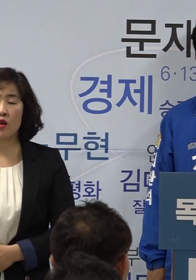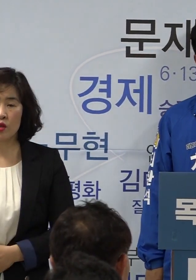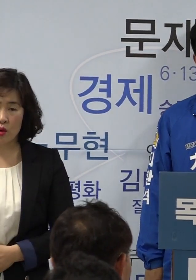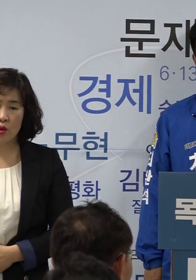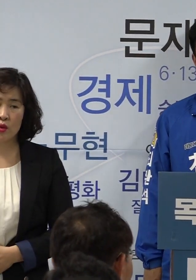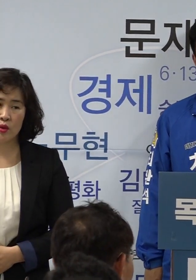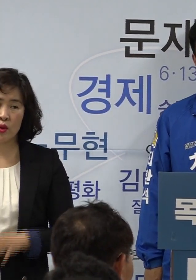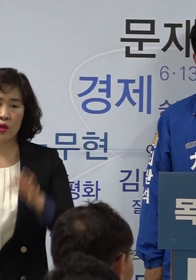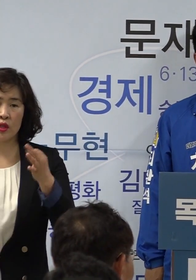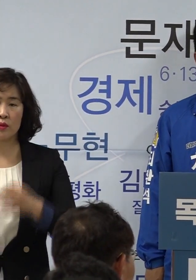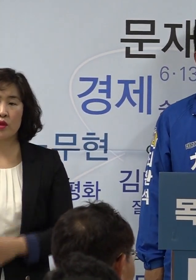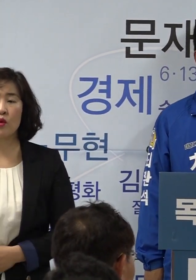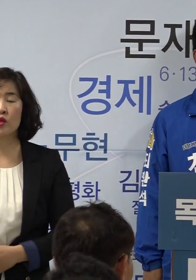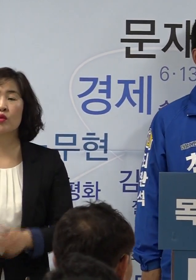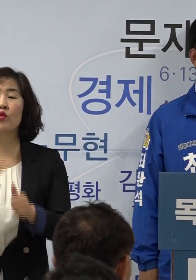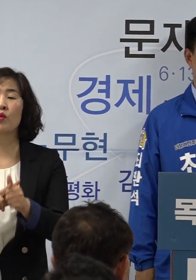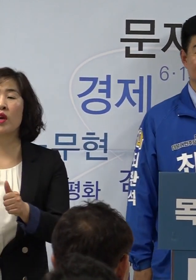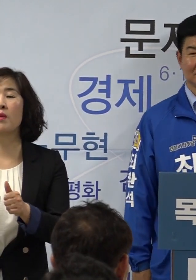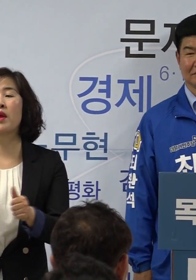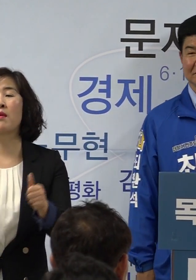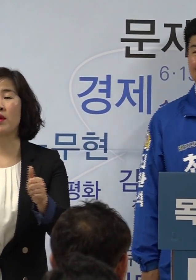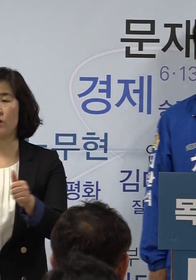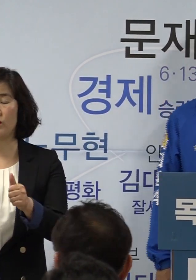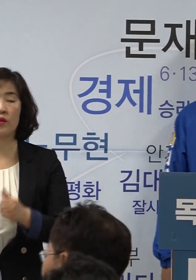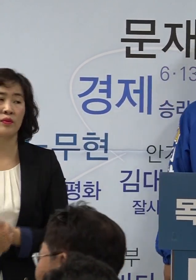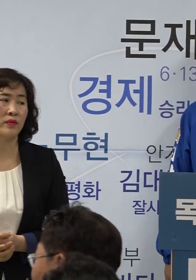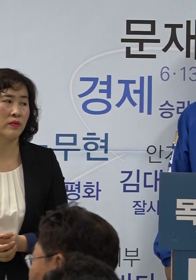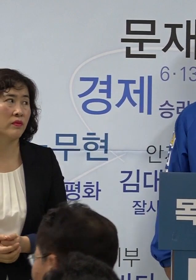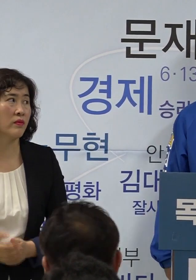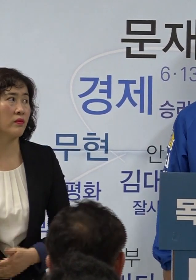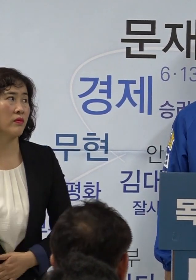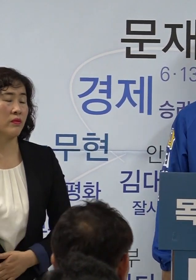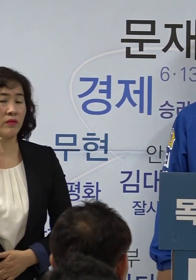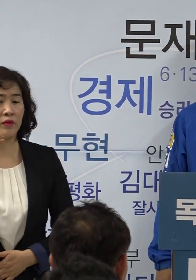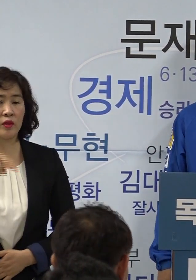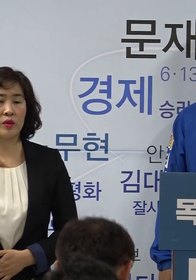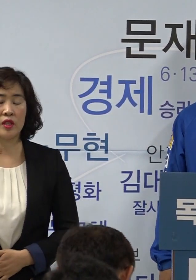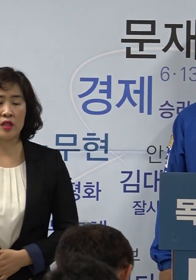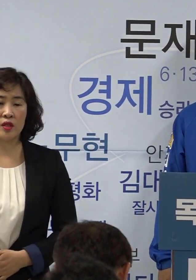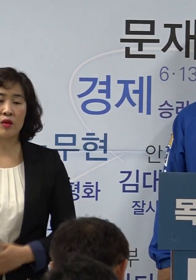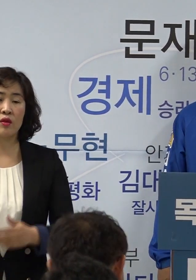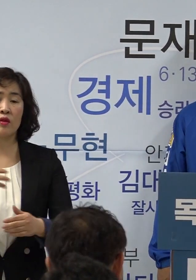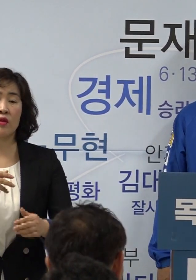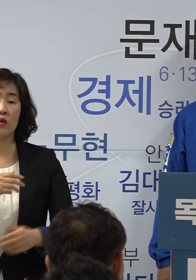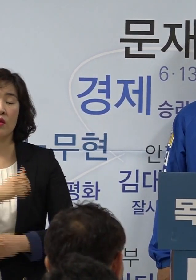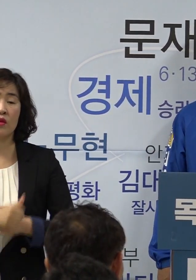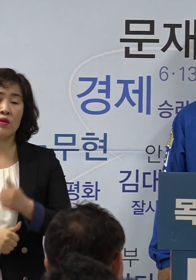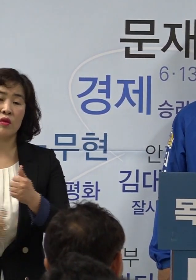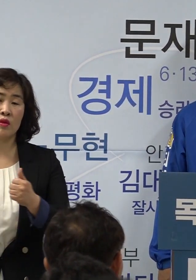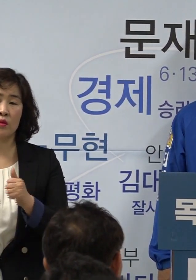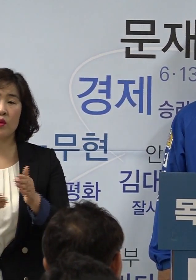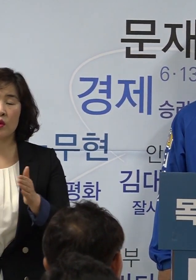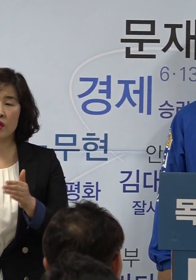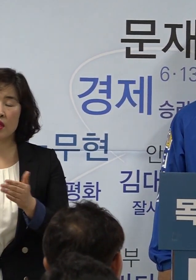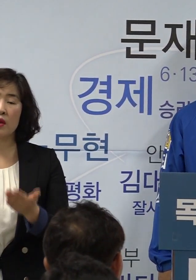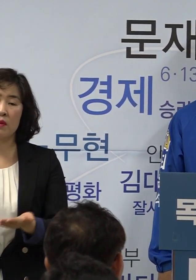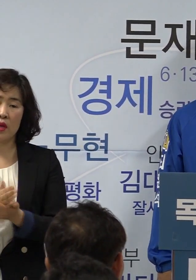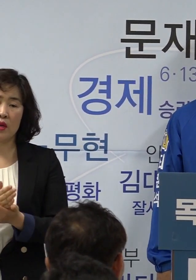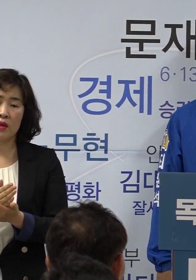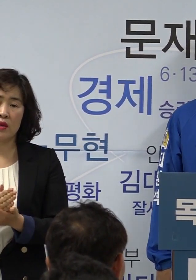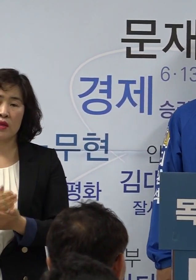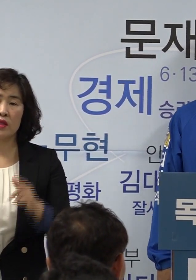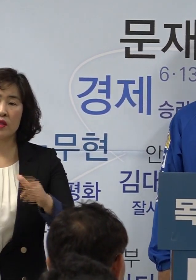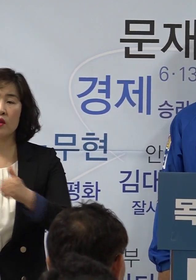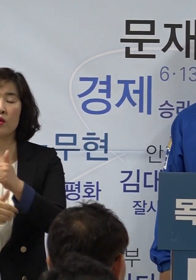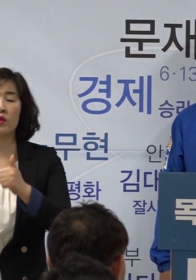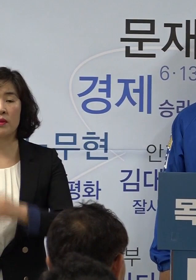우리 김종식 후보님 같이 힘을 합해주시고 다시 우기종 후보님 이번에 도지사를 하시다가 우리 지역위원장을 맡으셔서